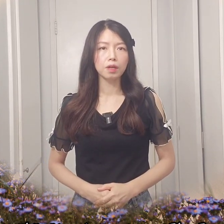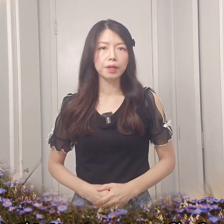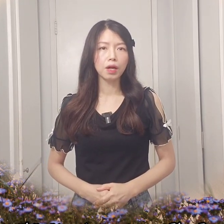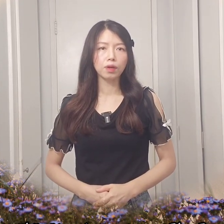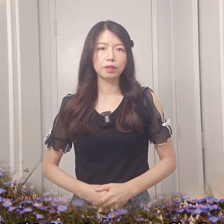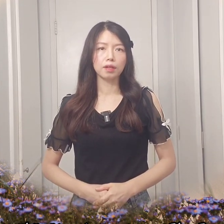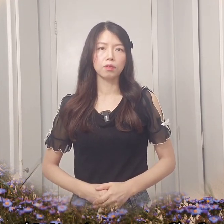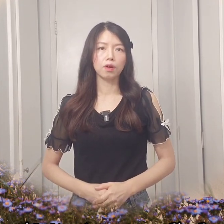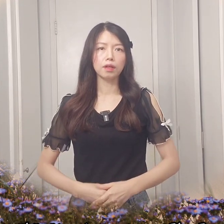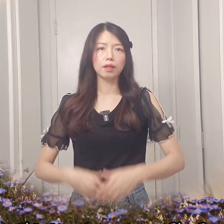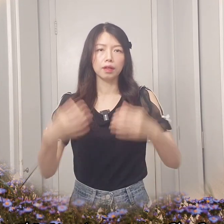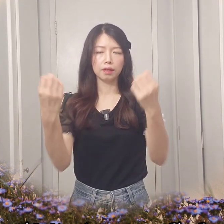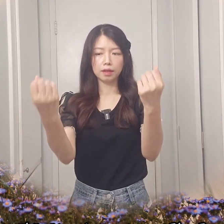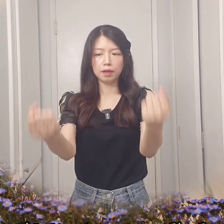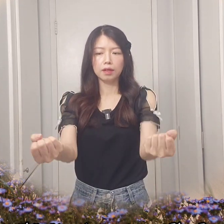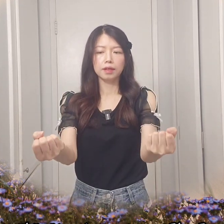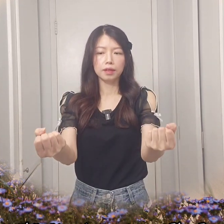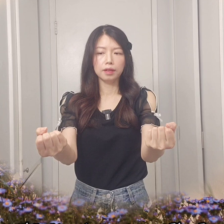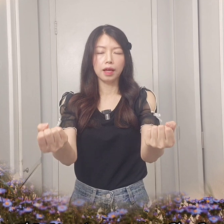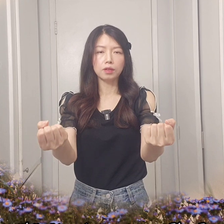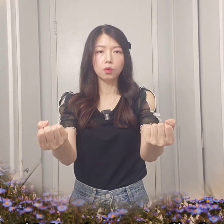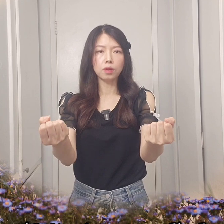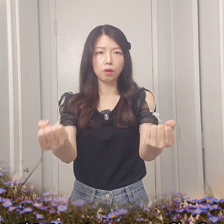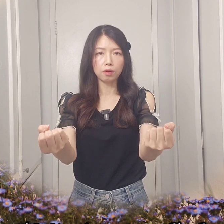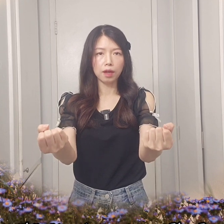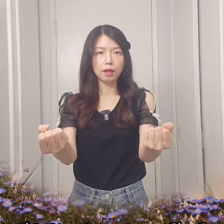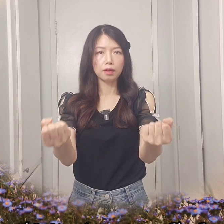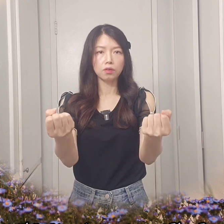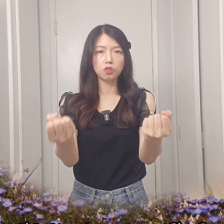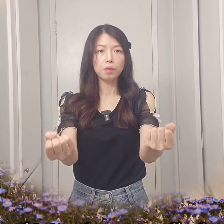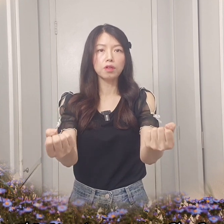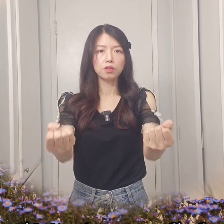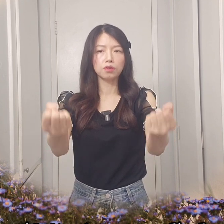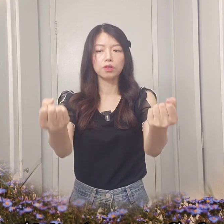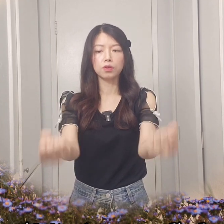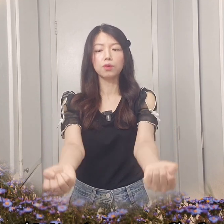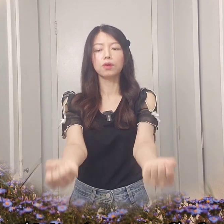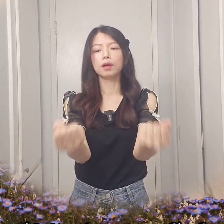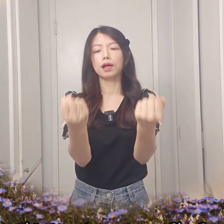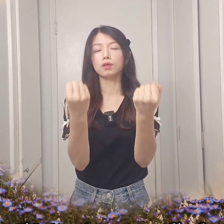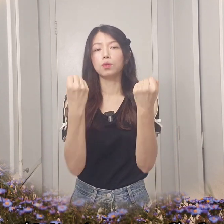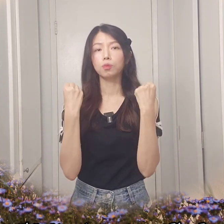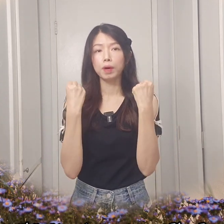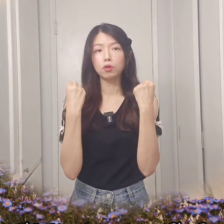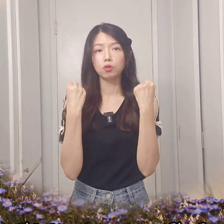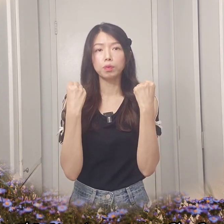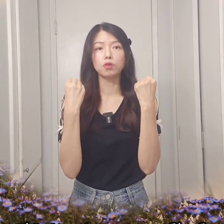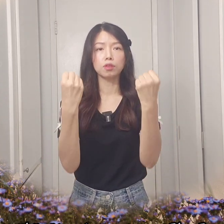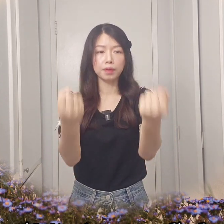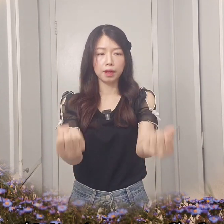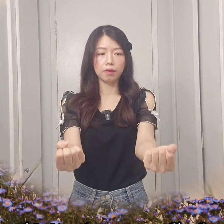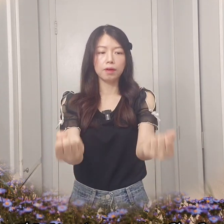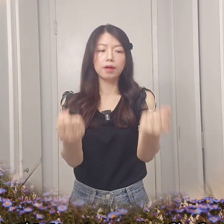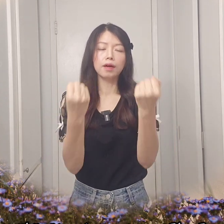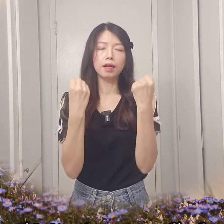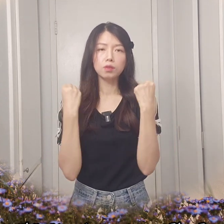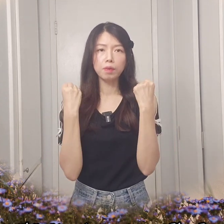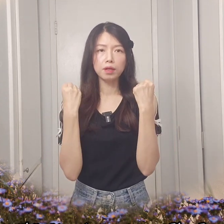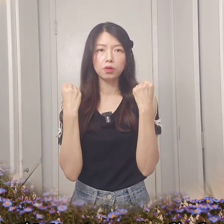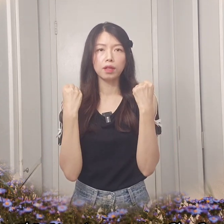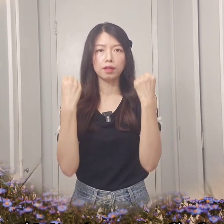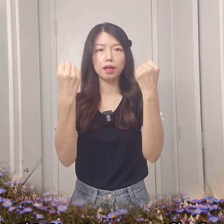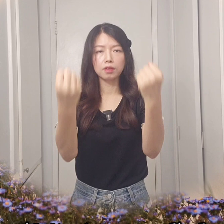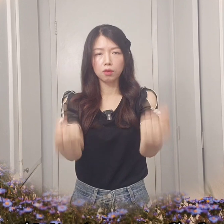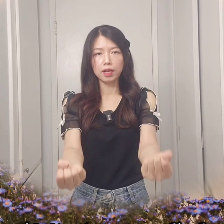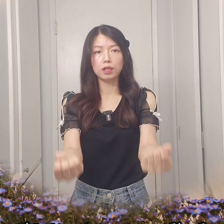있어서 힘이라고 한 뜻의 수어는 양손을 이렇게 주먹을 쥐어주시고 안쪽으로 팔을 굽혀주시면 돼요. 한 손만